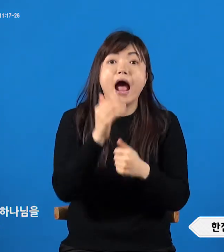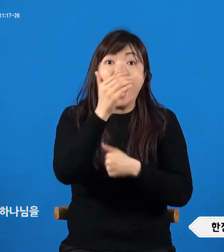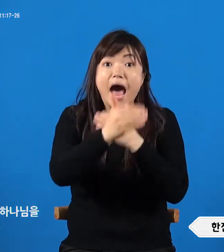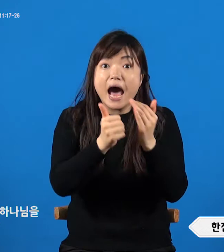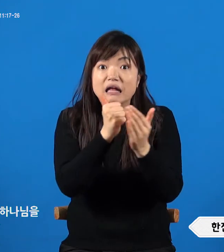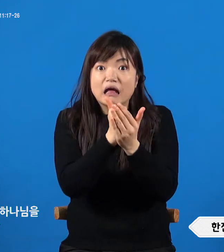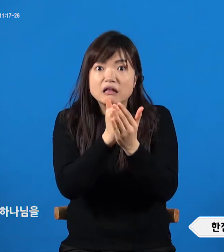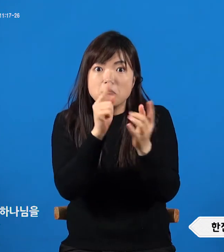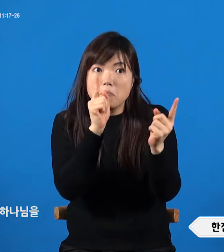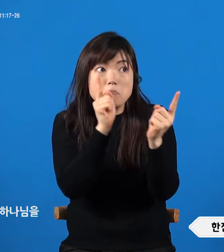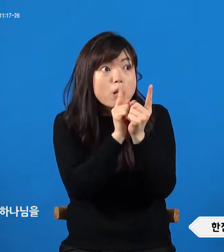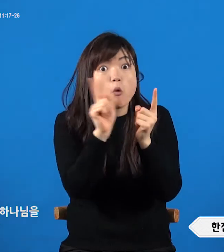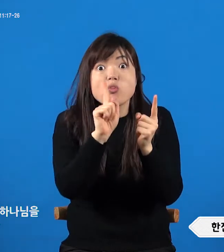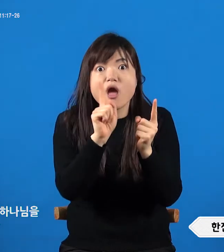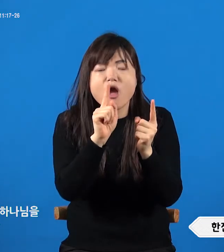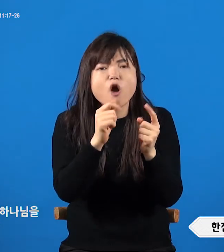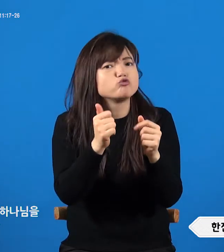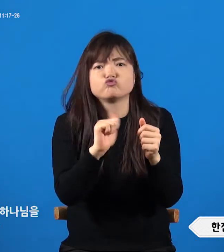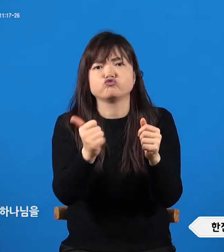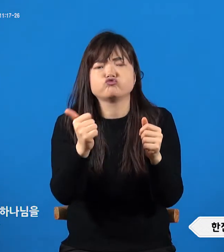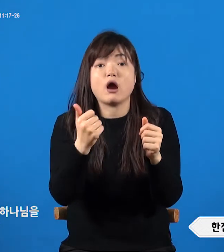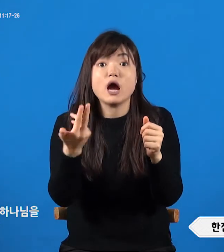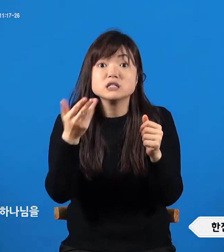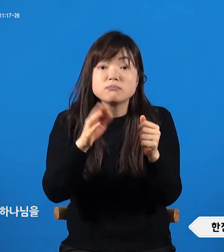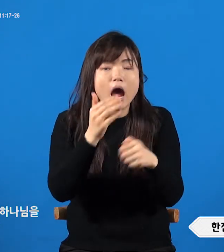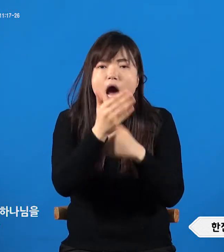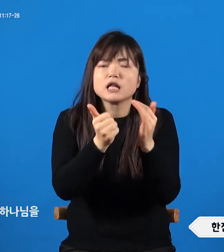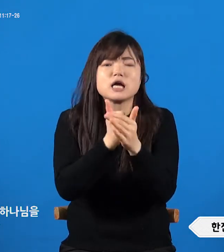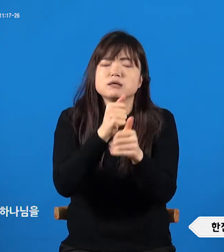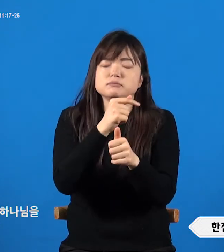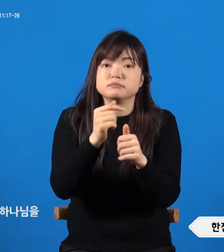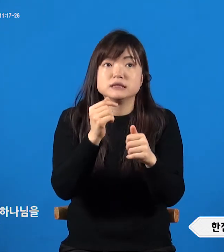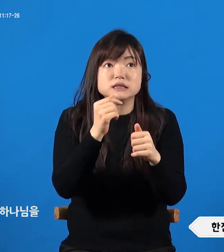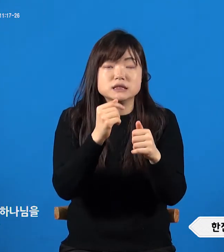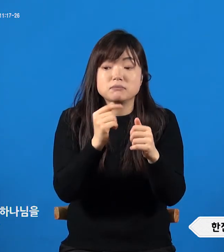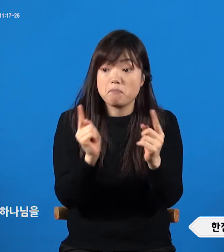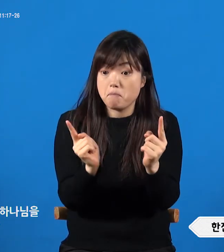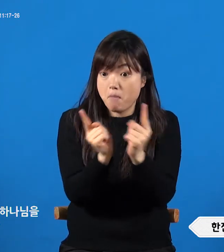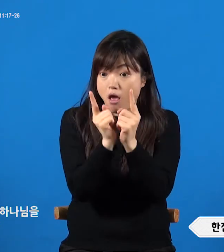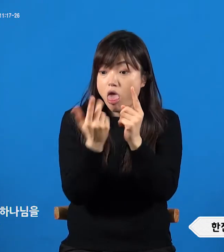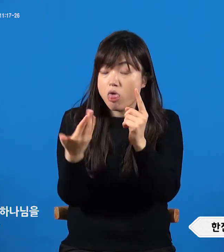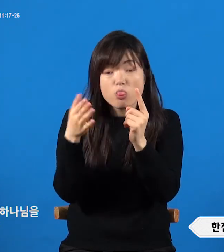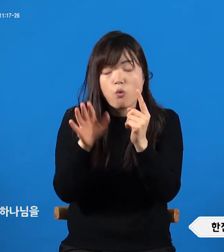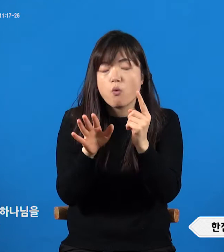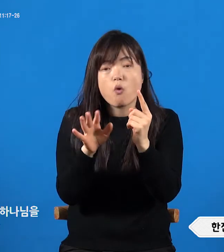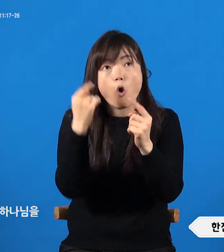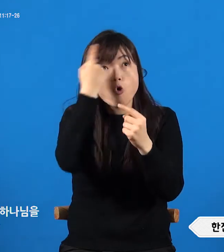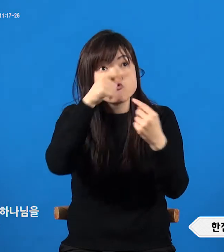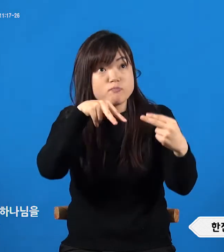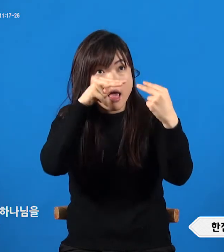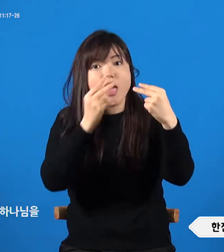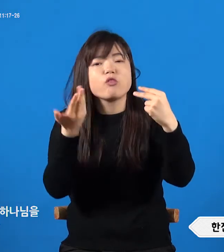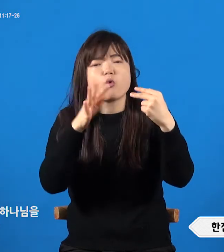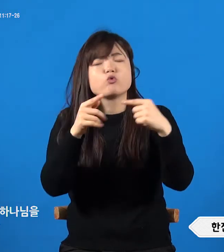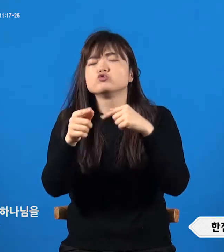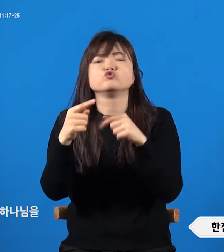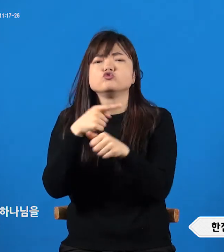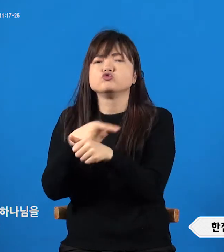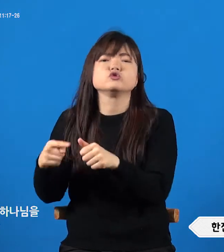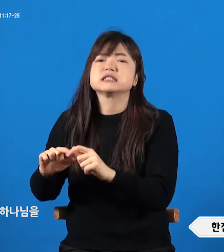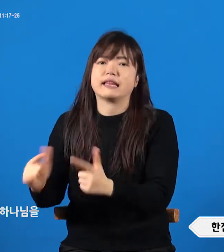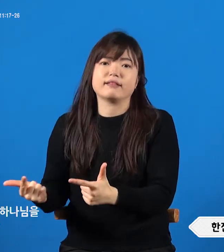구약시대는 하나님을 보면 죽는데 하나님이 그들을 죽이지 않았다는 말입니다. 그들은 하나님을